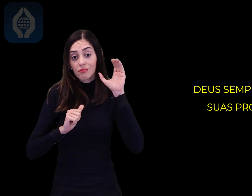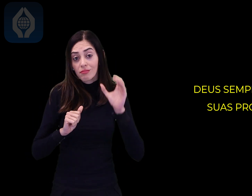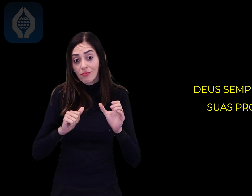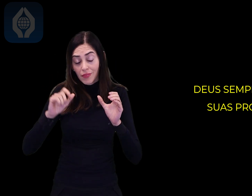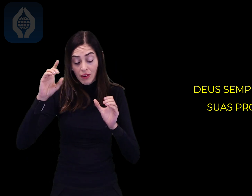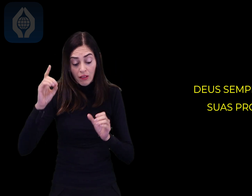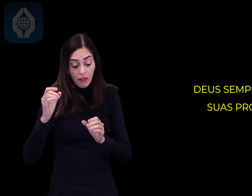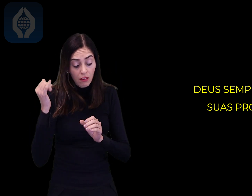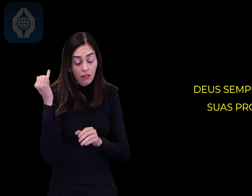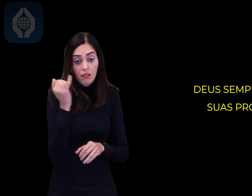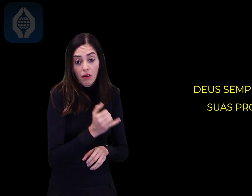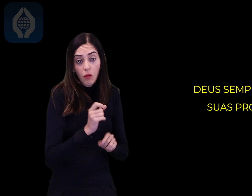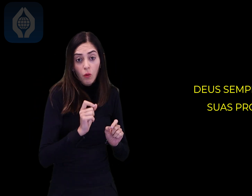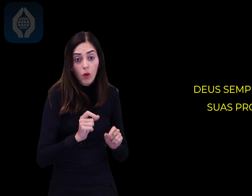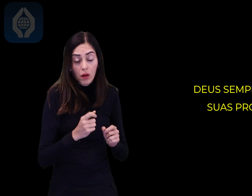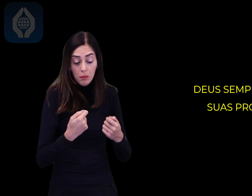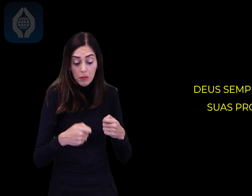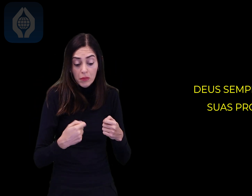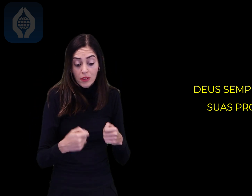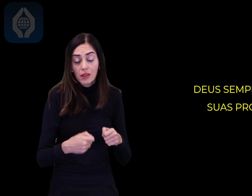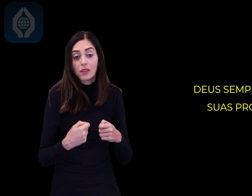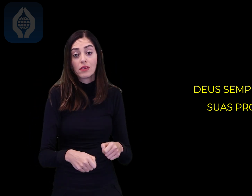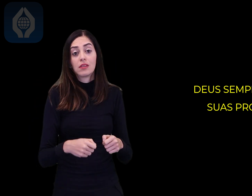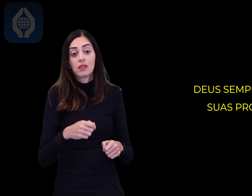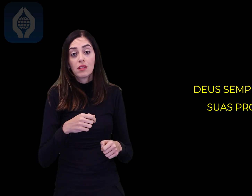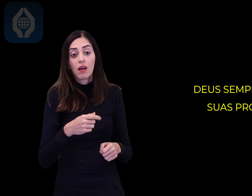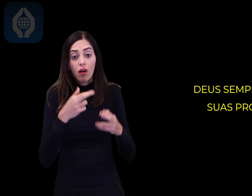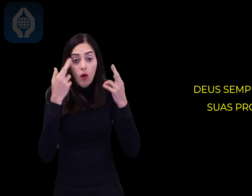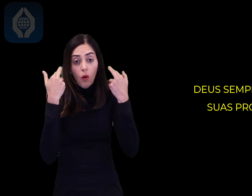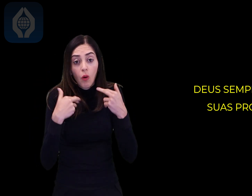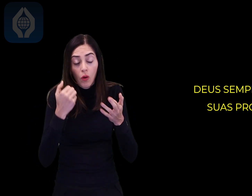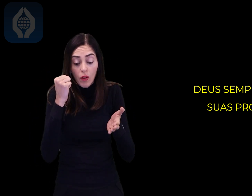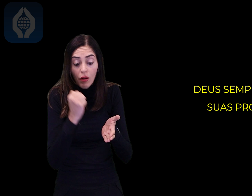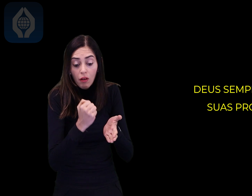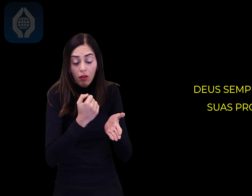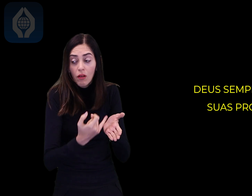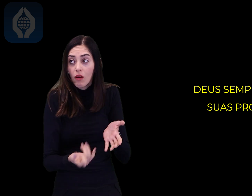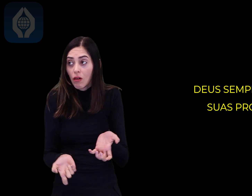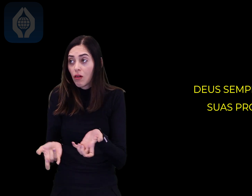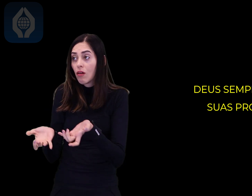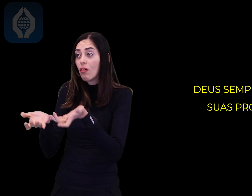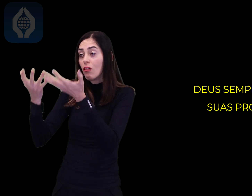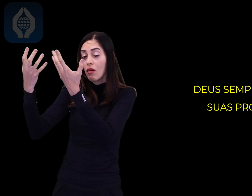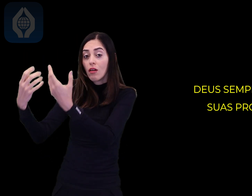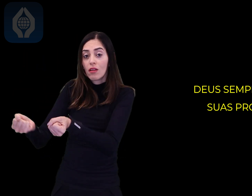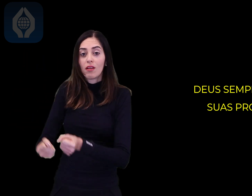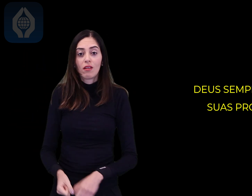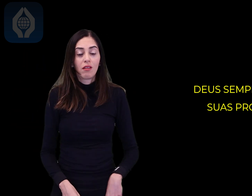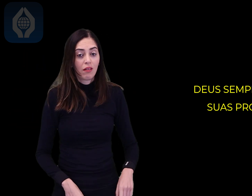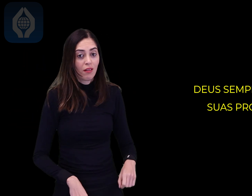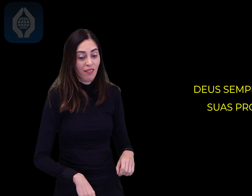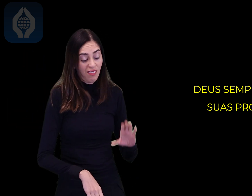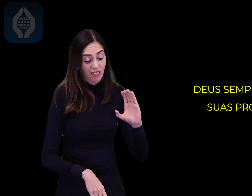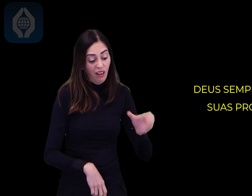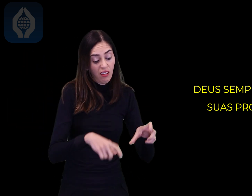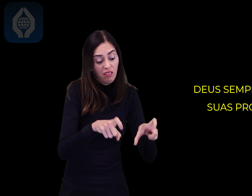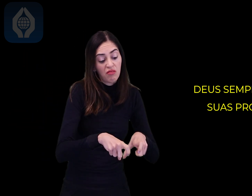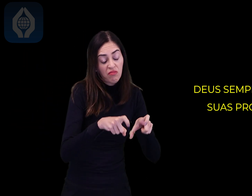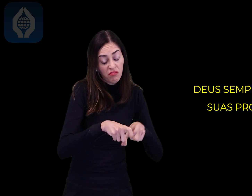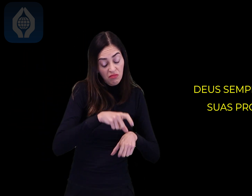sério. Ele rejeitou Caim porque este se aproximou do seu próprio modo. Agora, nos dias de Noé, Deus disse que iria destruir